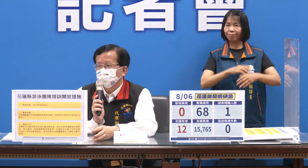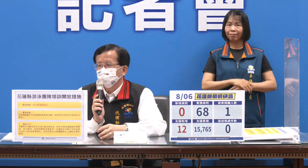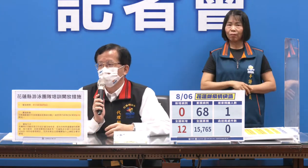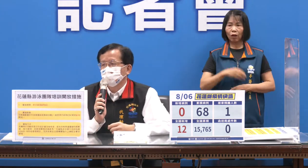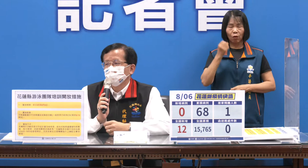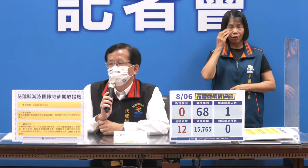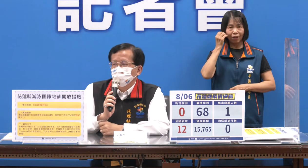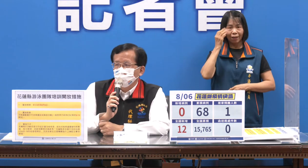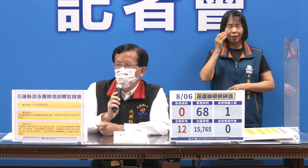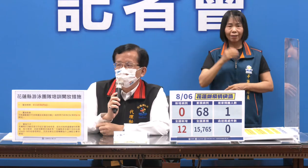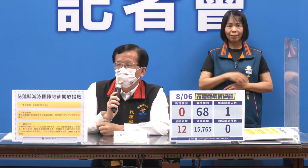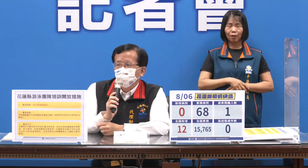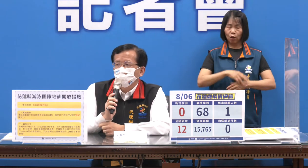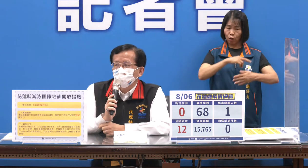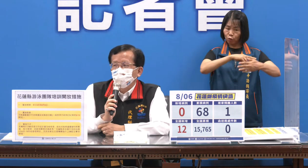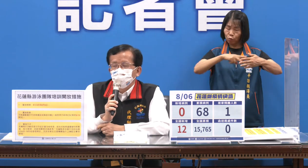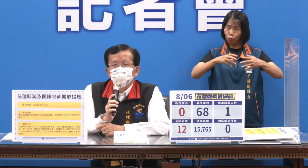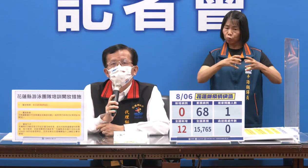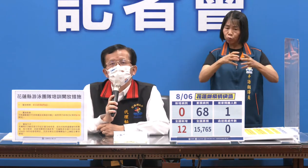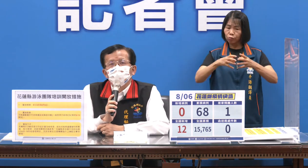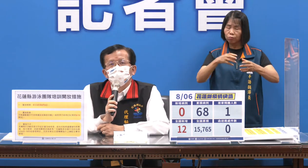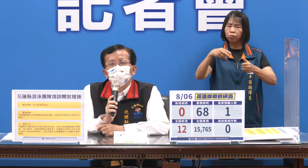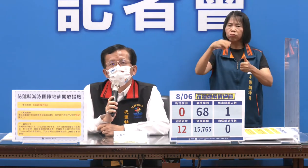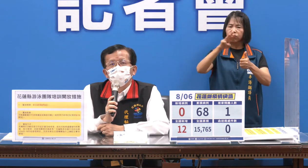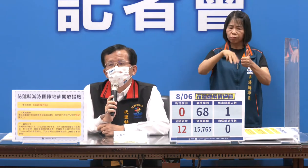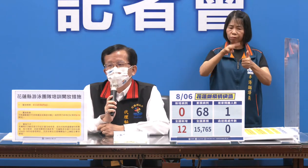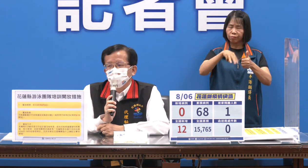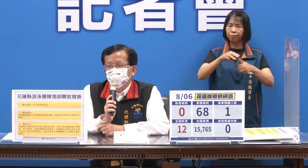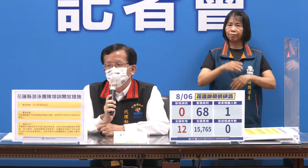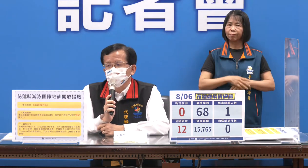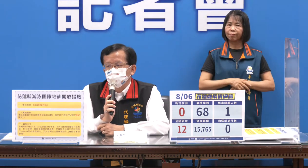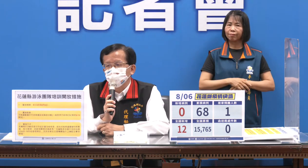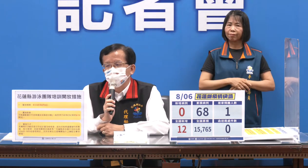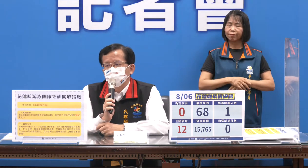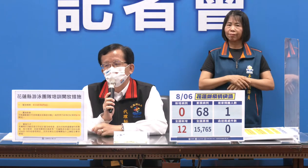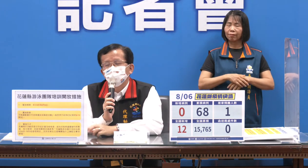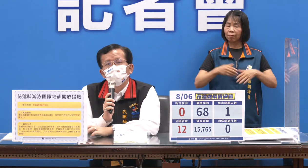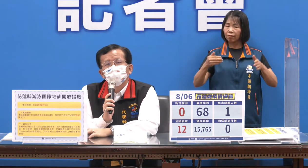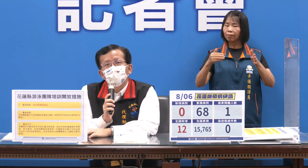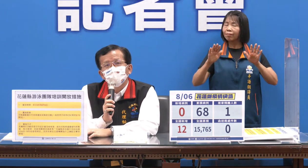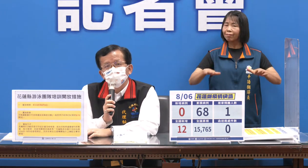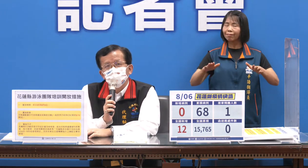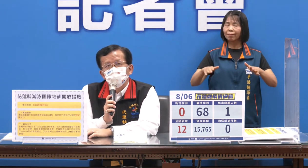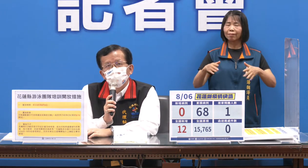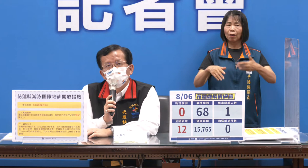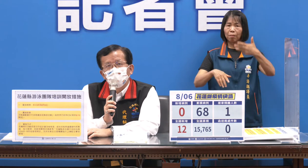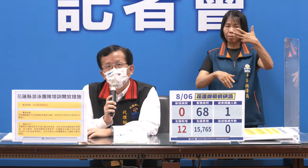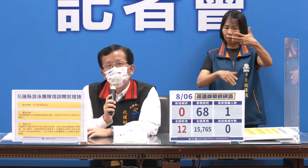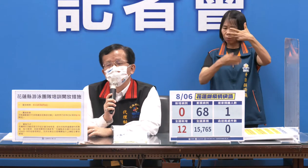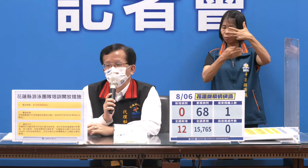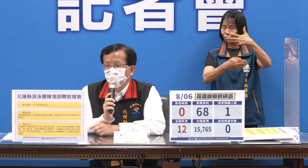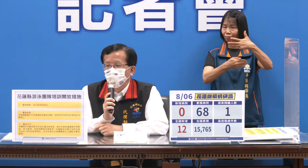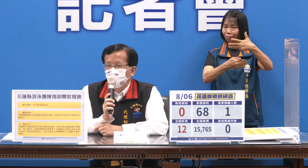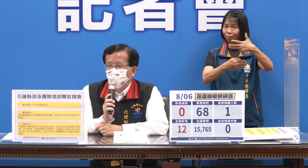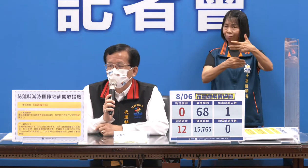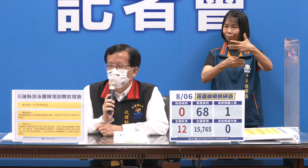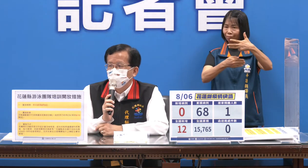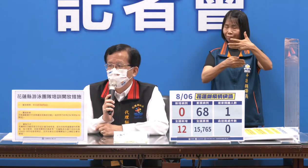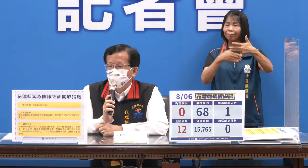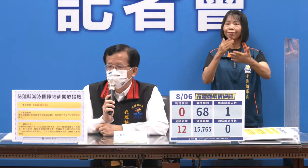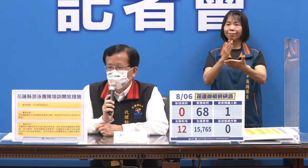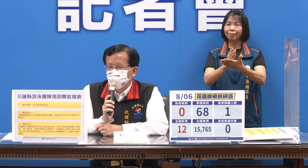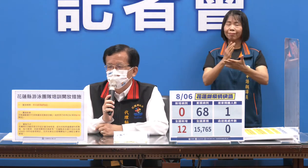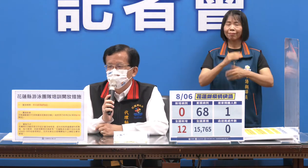花莲县游泳团队的培训，我们也自即日起啊，到8月9号